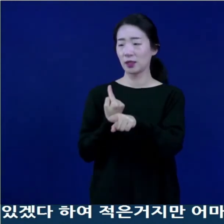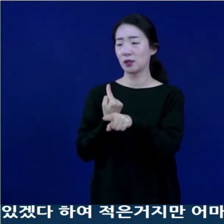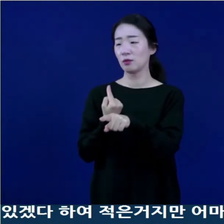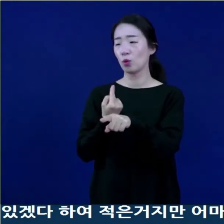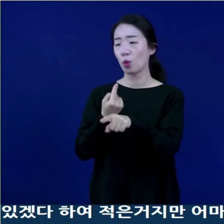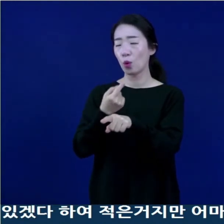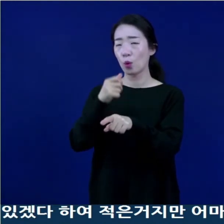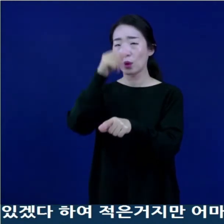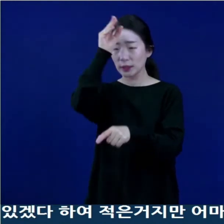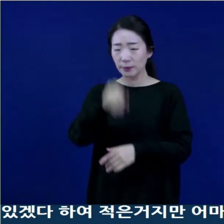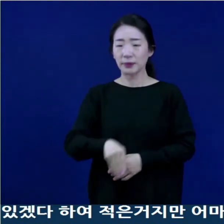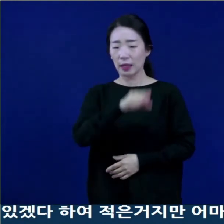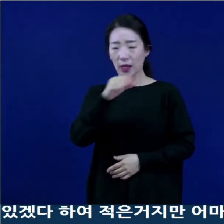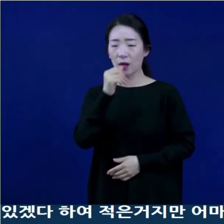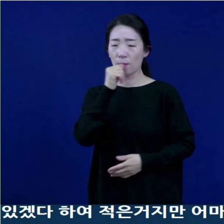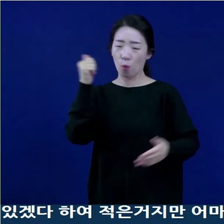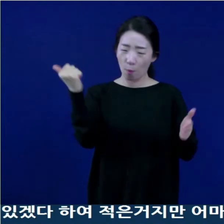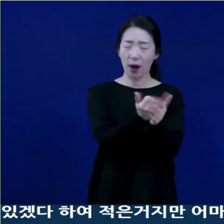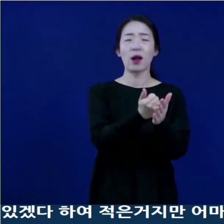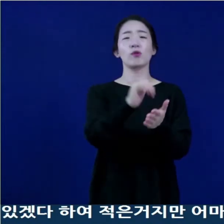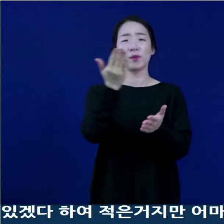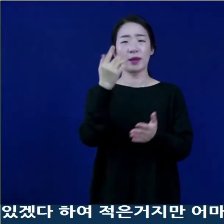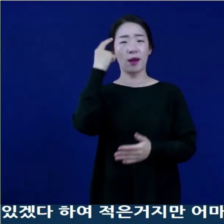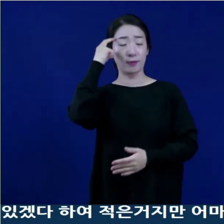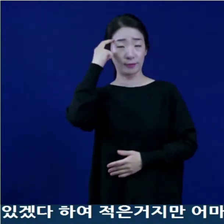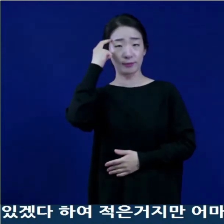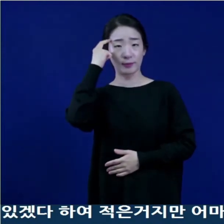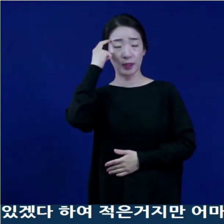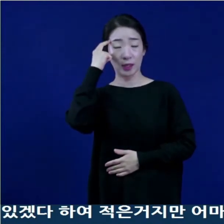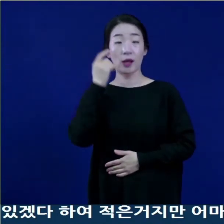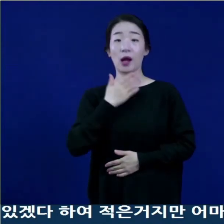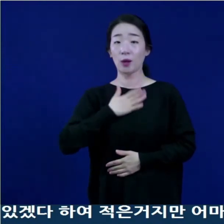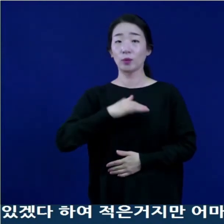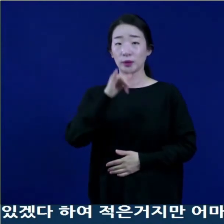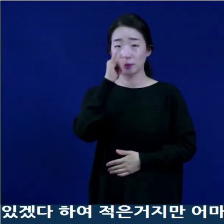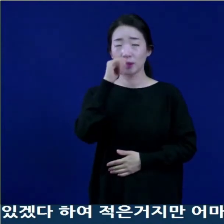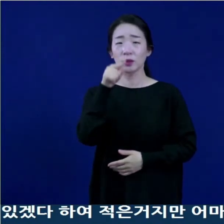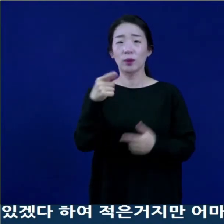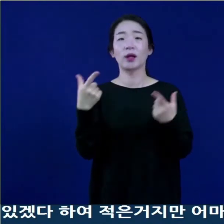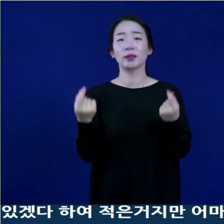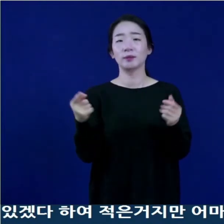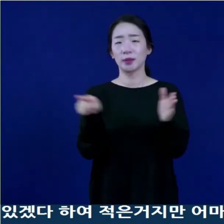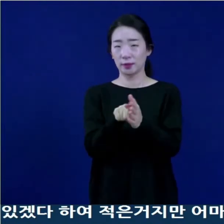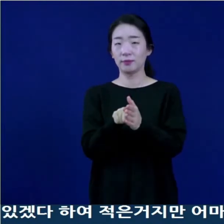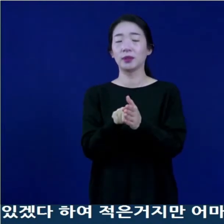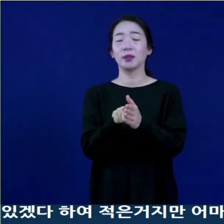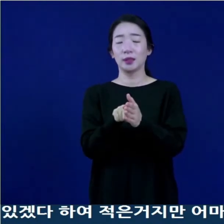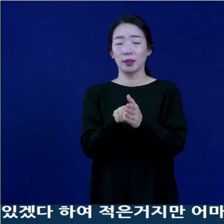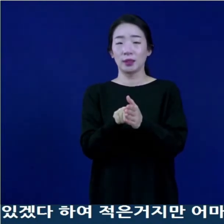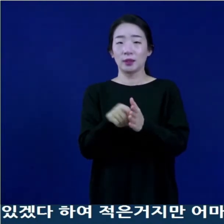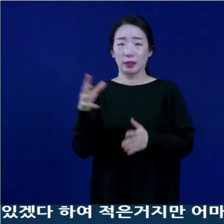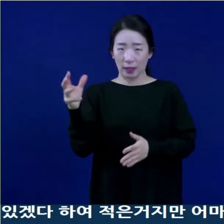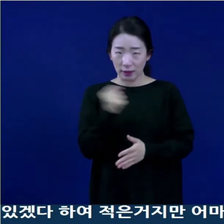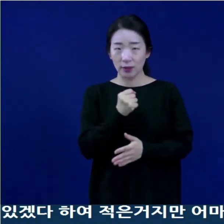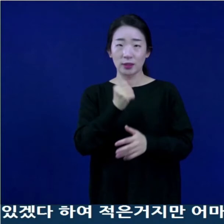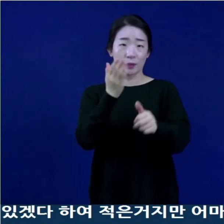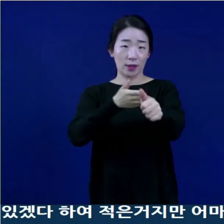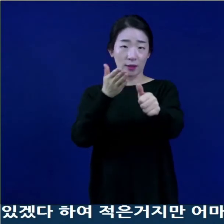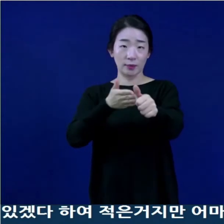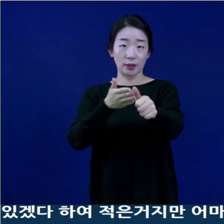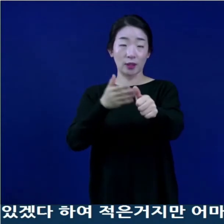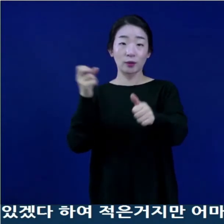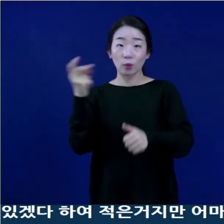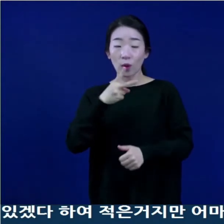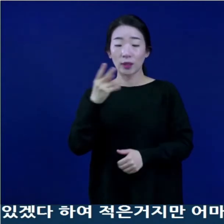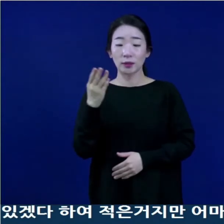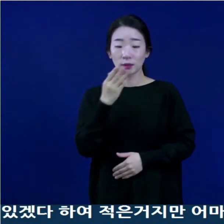사실을 알고 있습니다. 오늘 우리 이런 사실을 인정할 수 있기를 주 안에서 소망합니다. 특별히 성금요일을